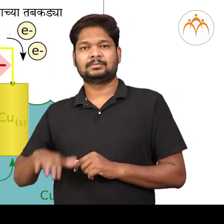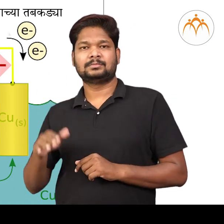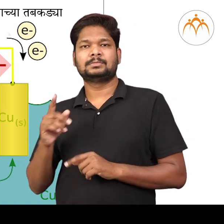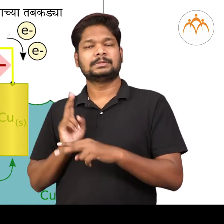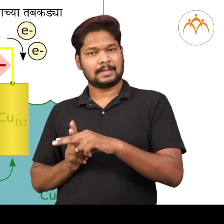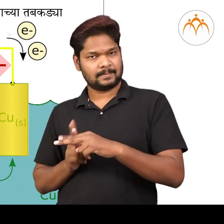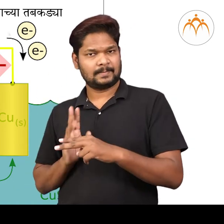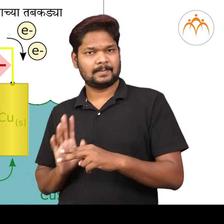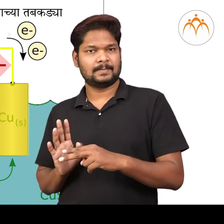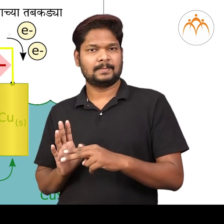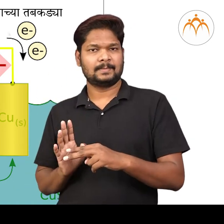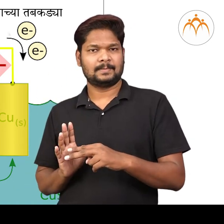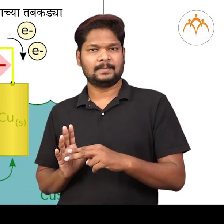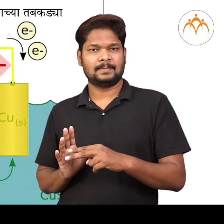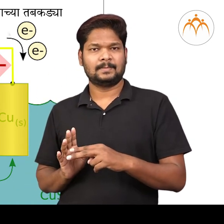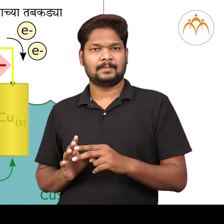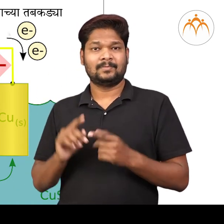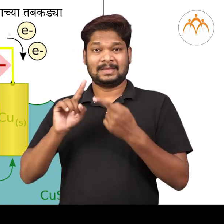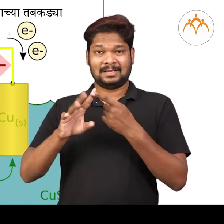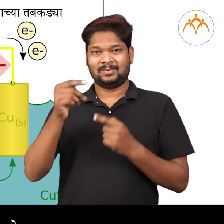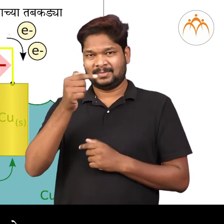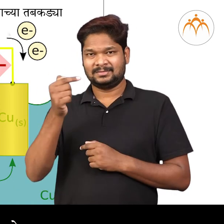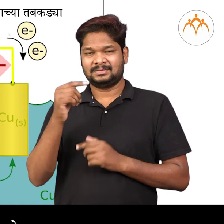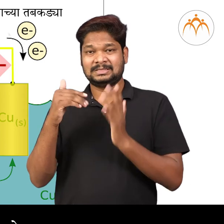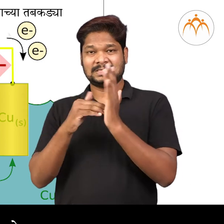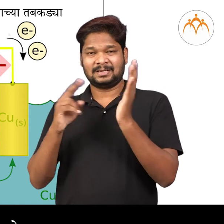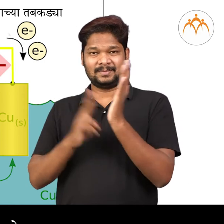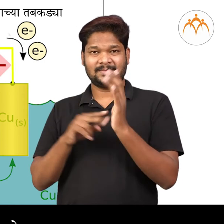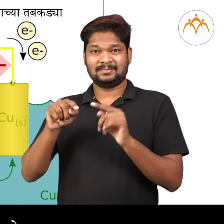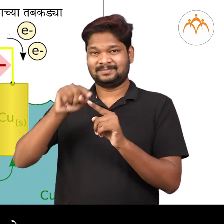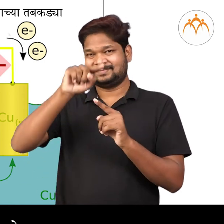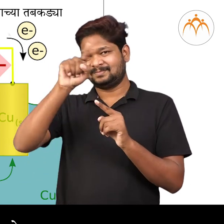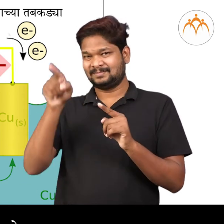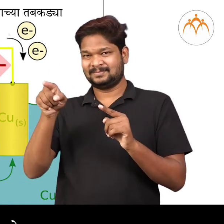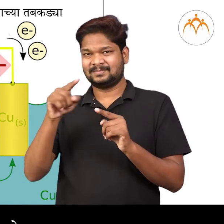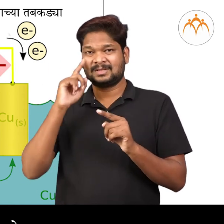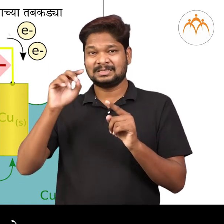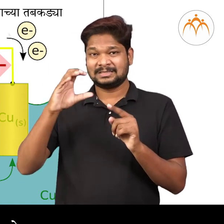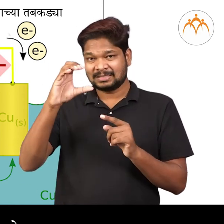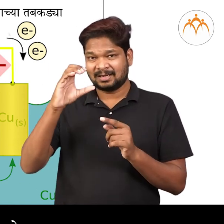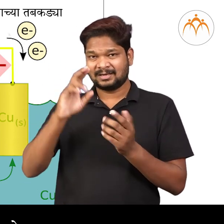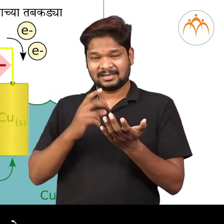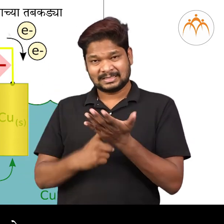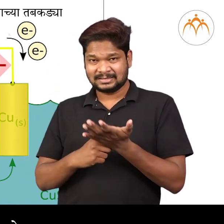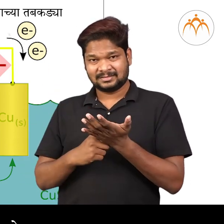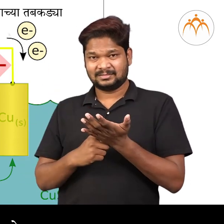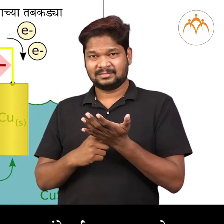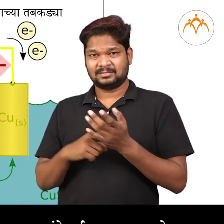इलेक्ट्रॉनिक्स भ्रष्टाचार पकड़ तांबव्याचा पकड़म पकड़ै वालों